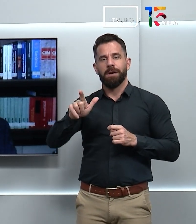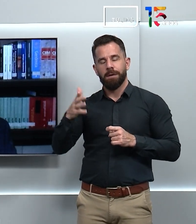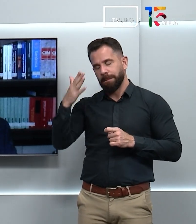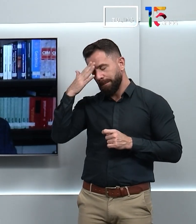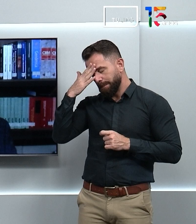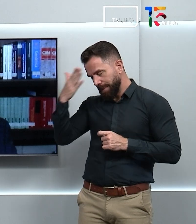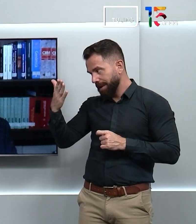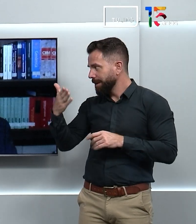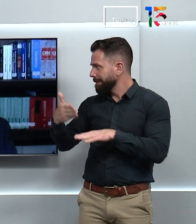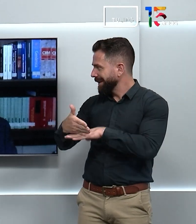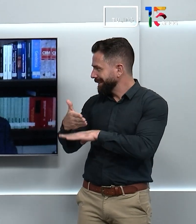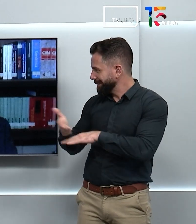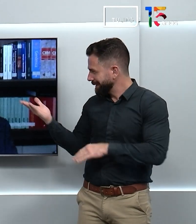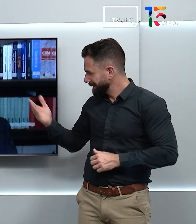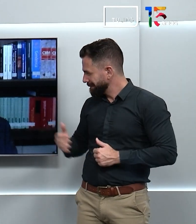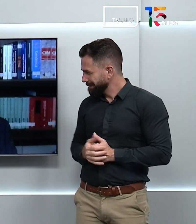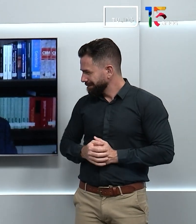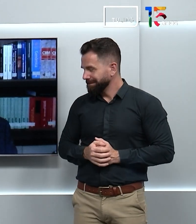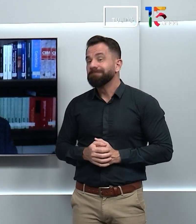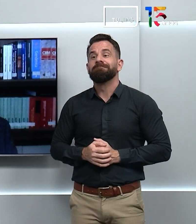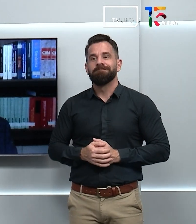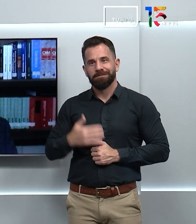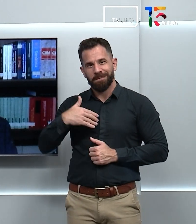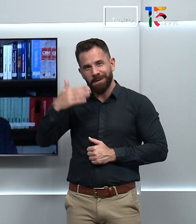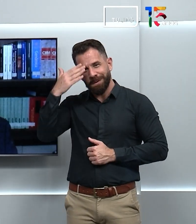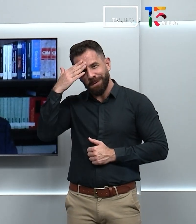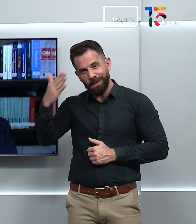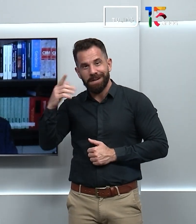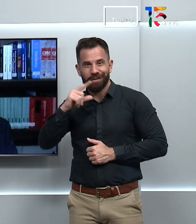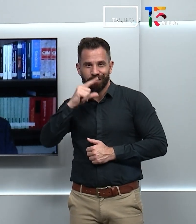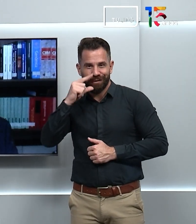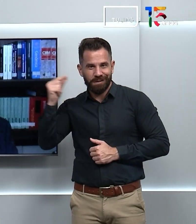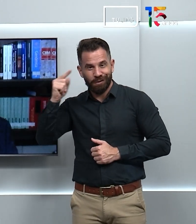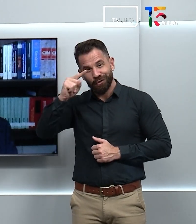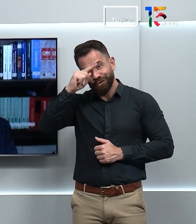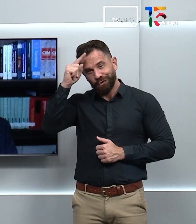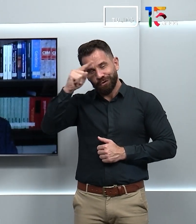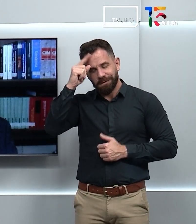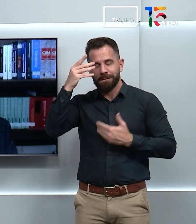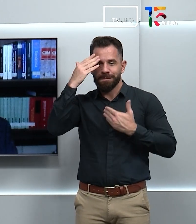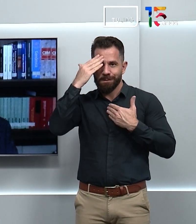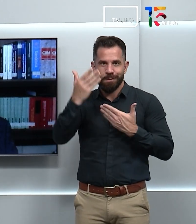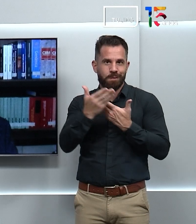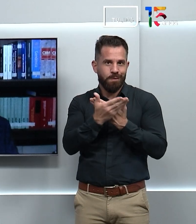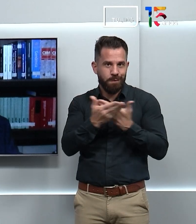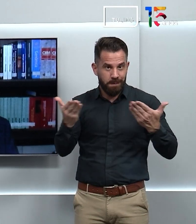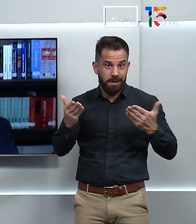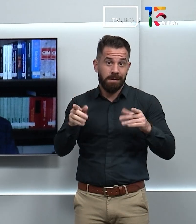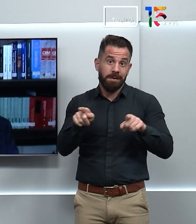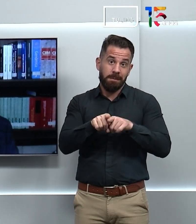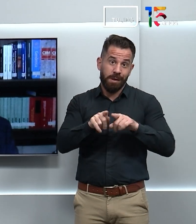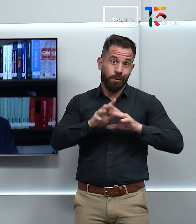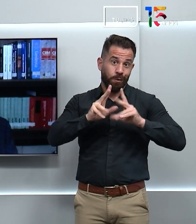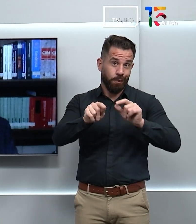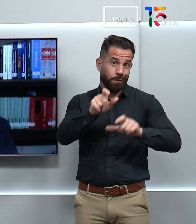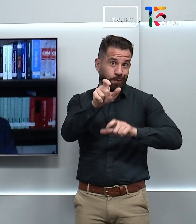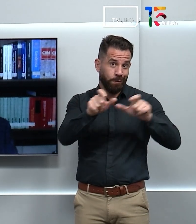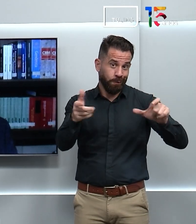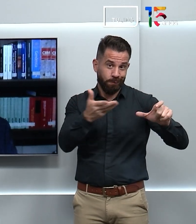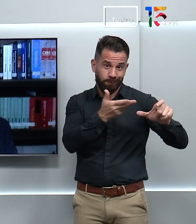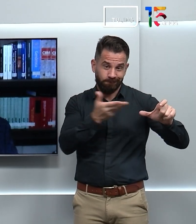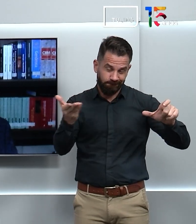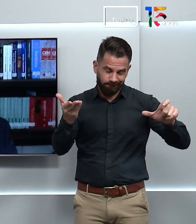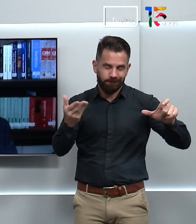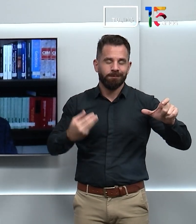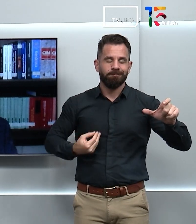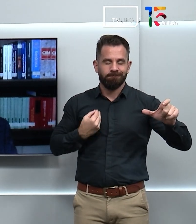tempo. Eu que agradeço, Janaína, Diego, muito obrigado. E a todos aqui que estão aí nos assistindo e nos